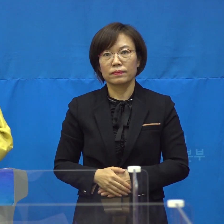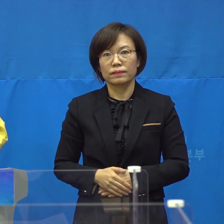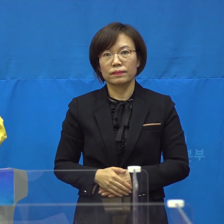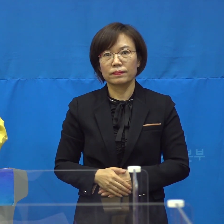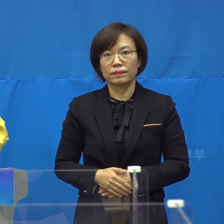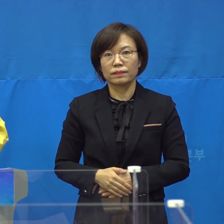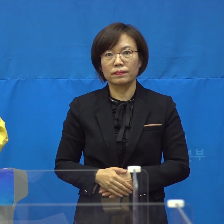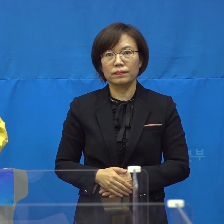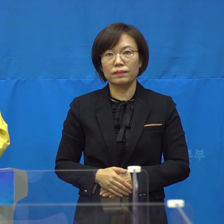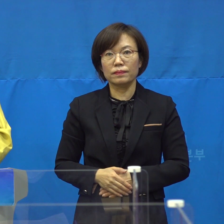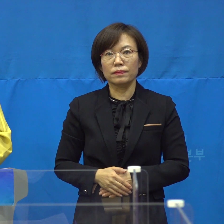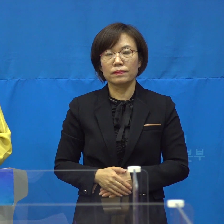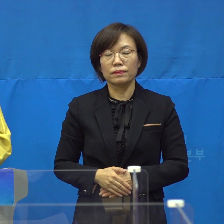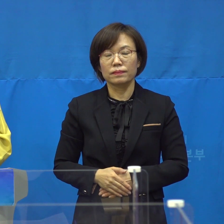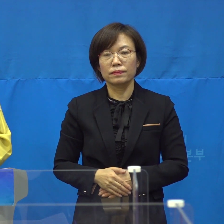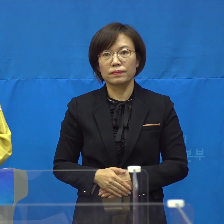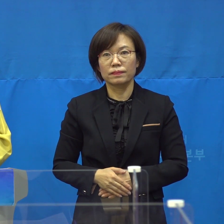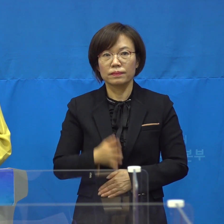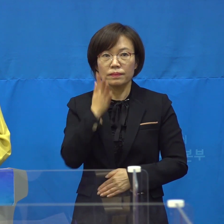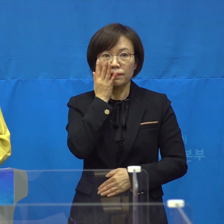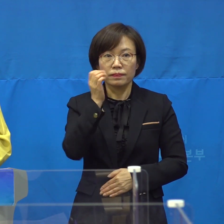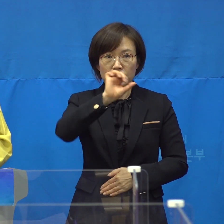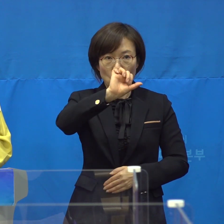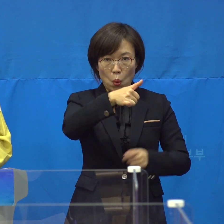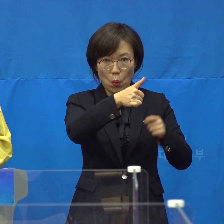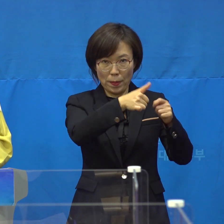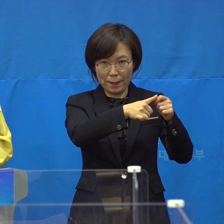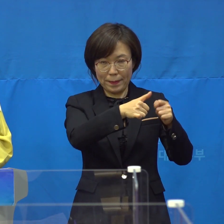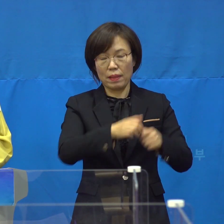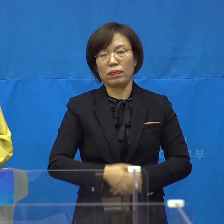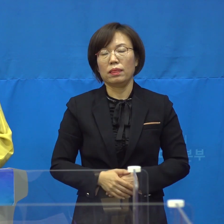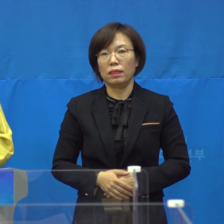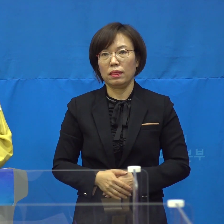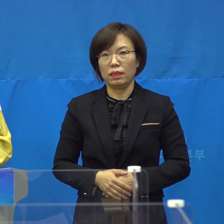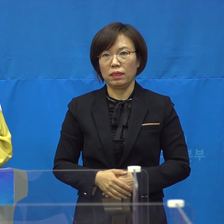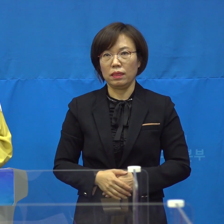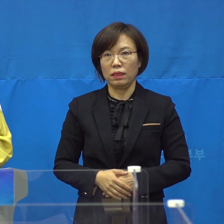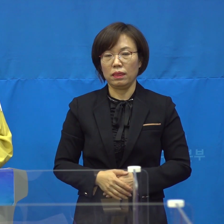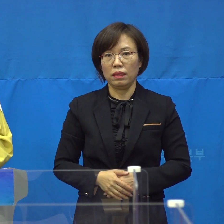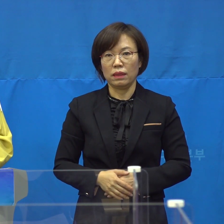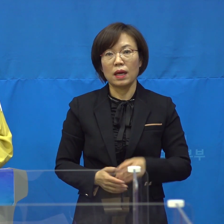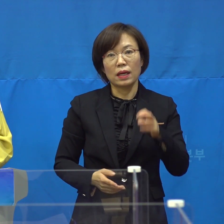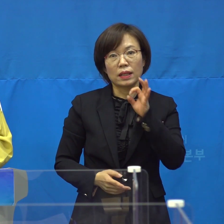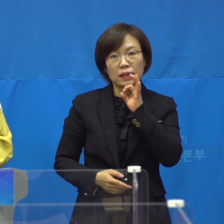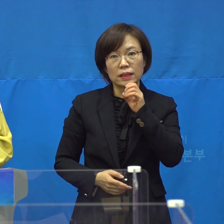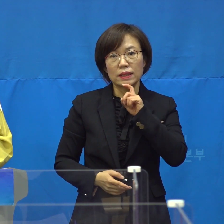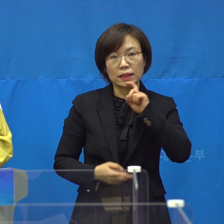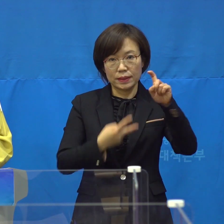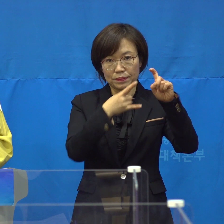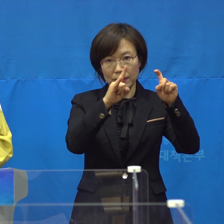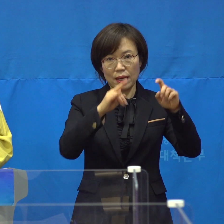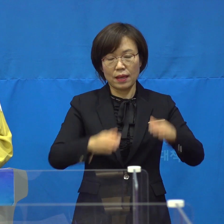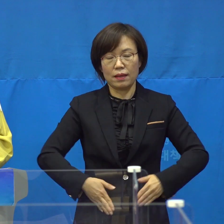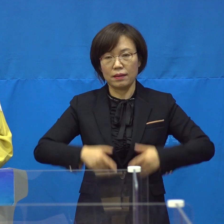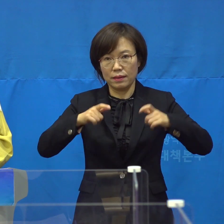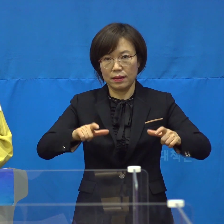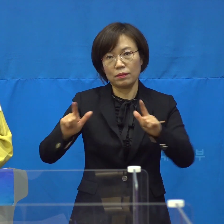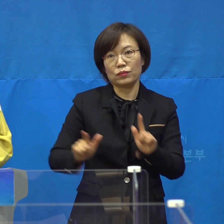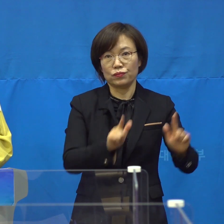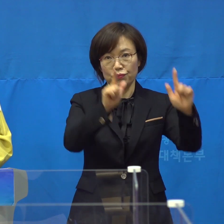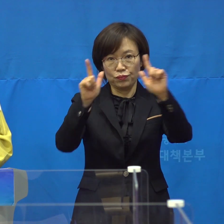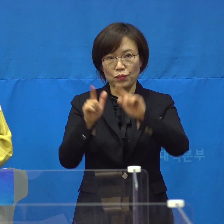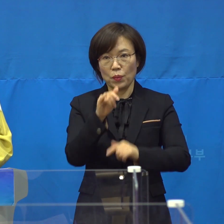그다음 8페이지입니다. 울산 500번 확진자입니다. 10대로 울산 남구